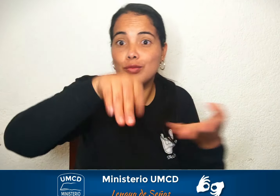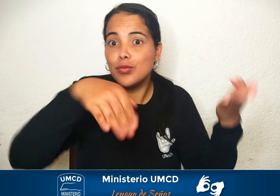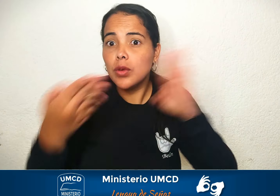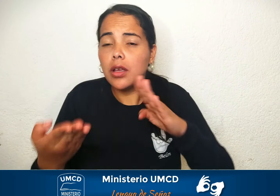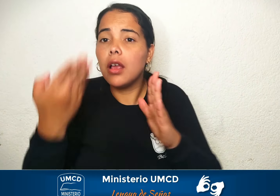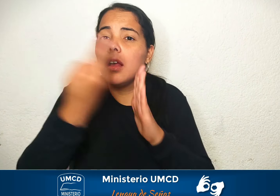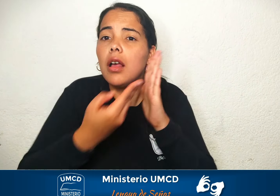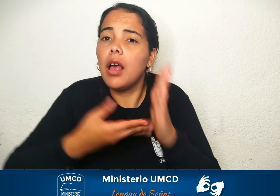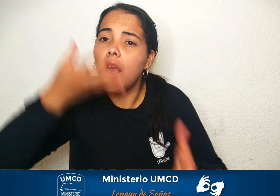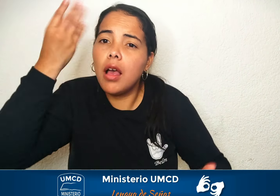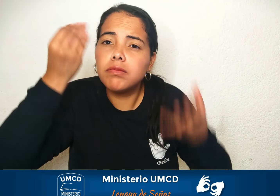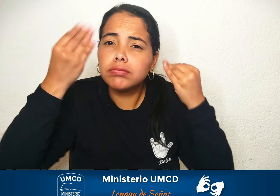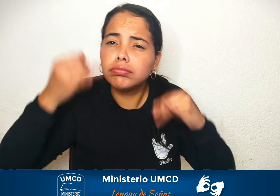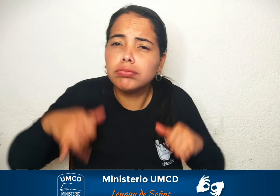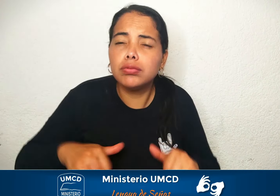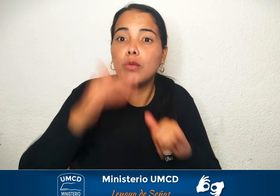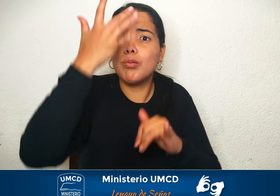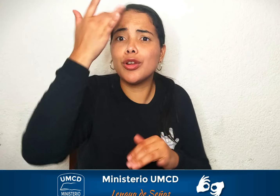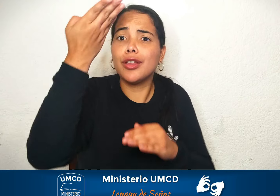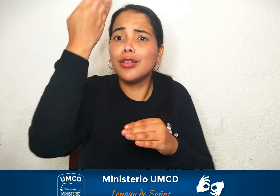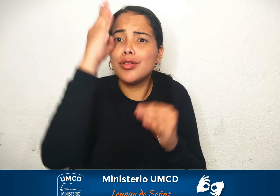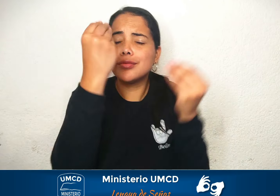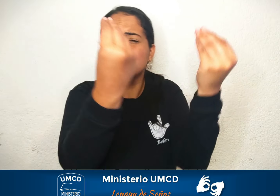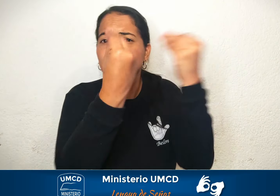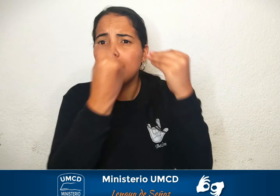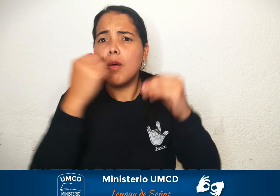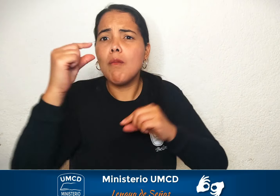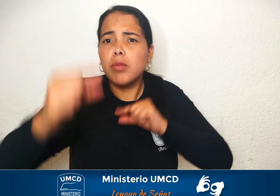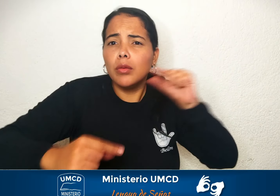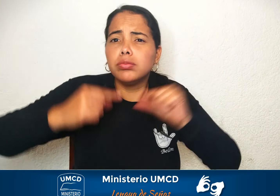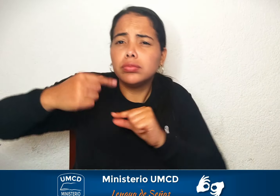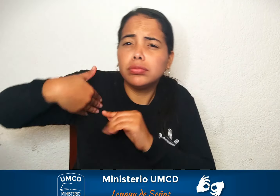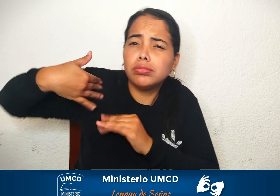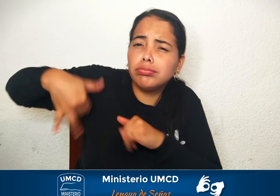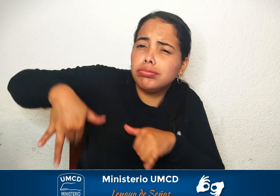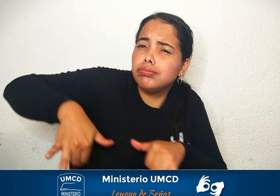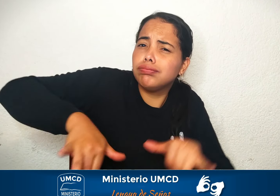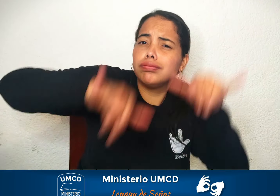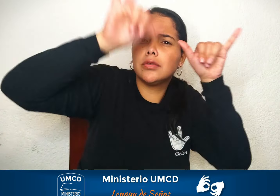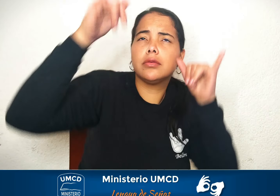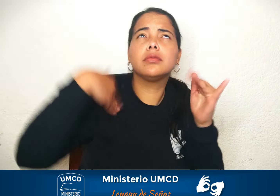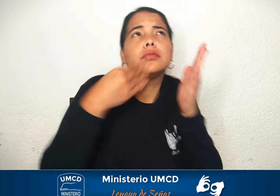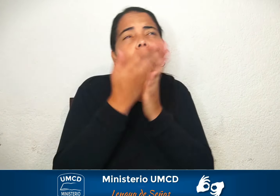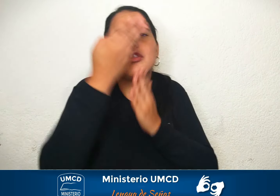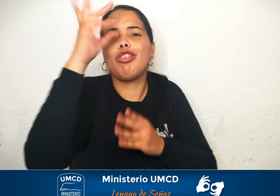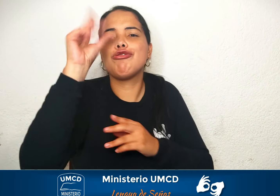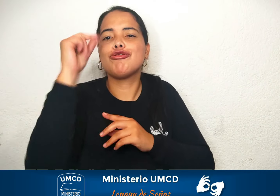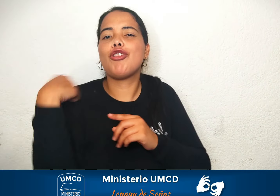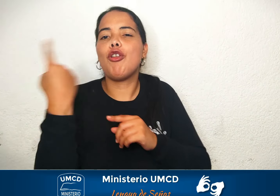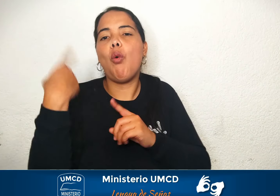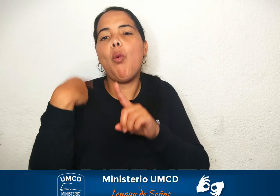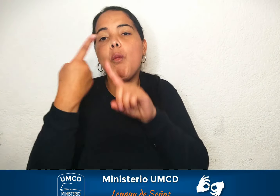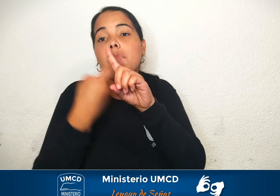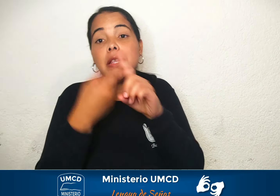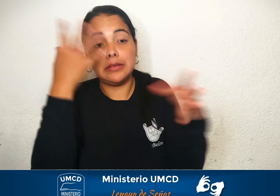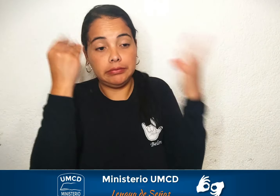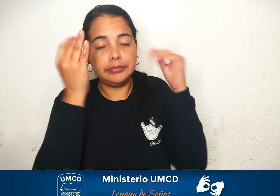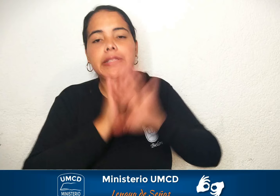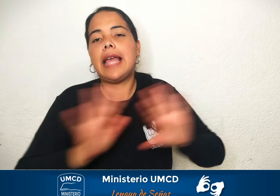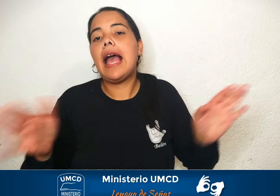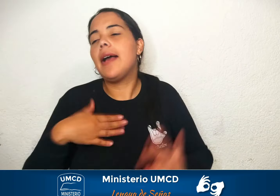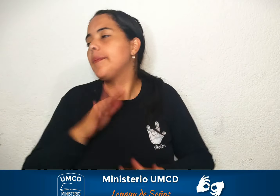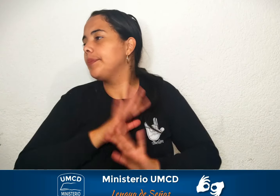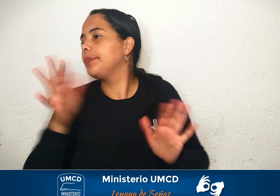las pruebas, las dificultades, la corrección y, obviamente, el servicio y la obediencia, va desarrollando en